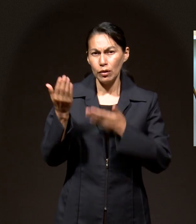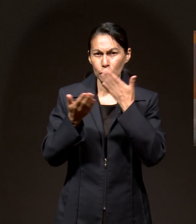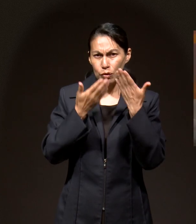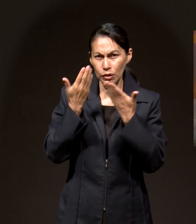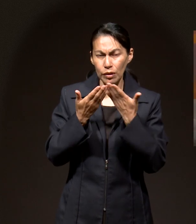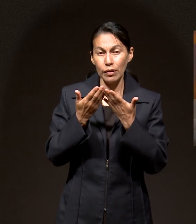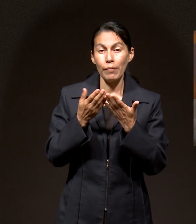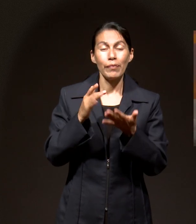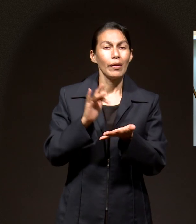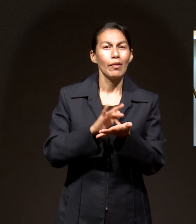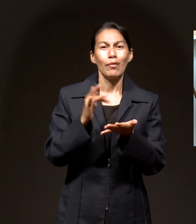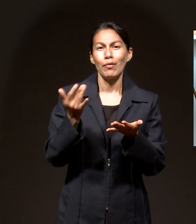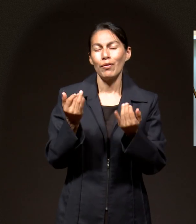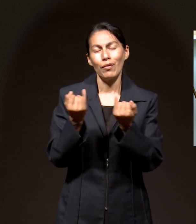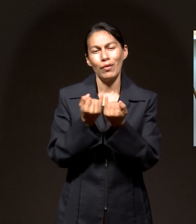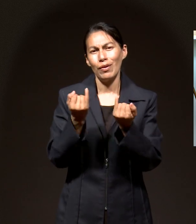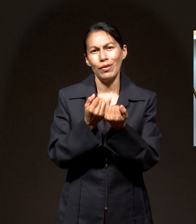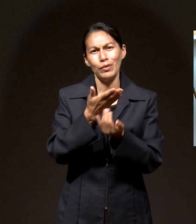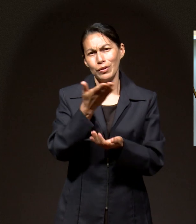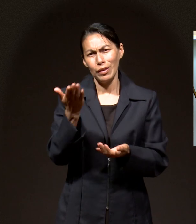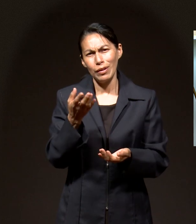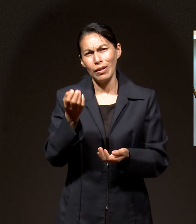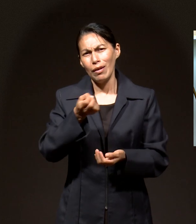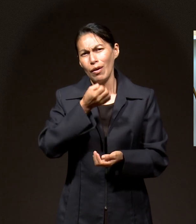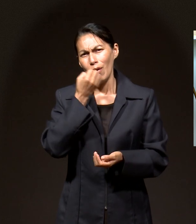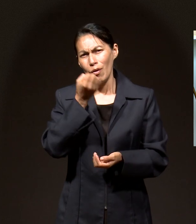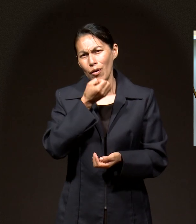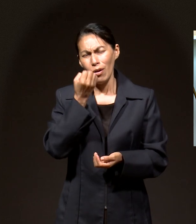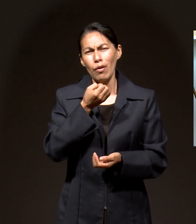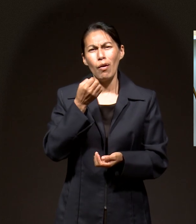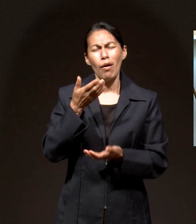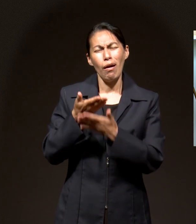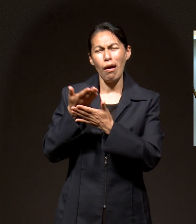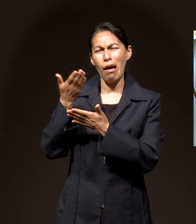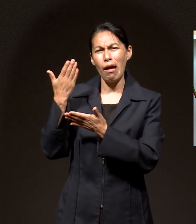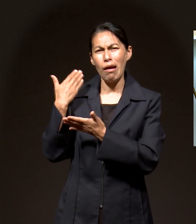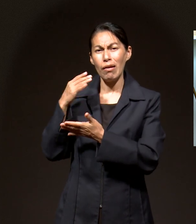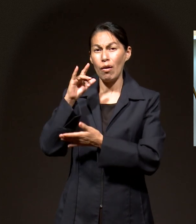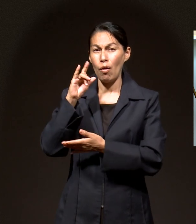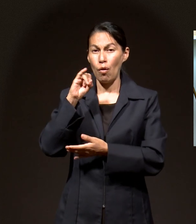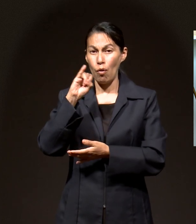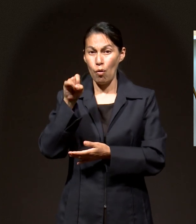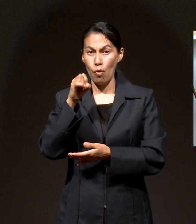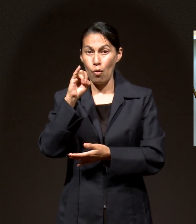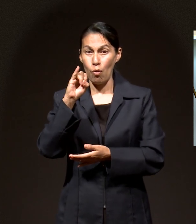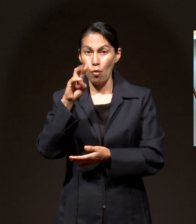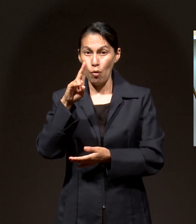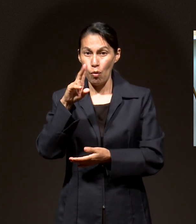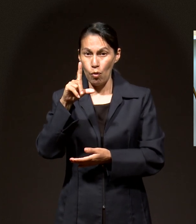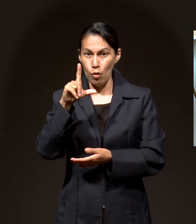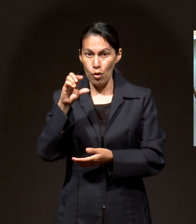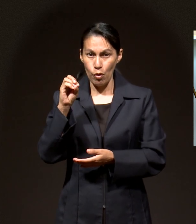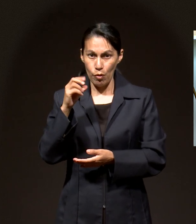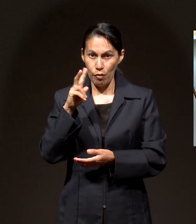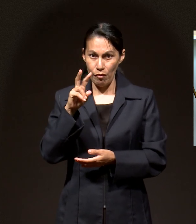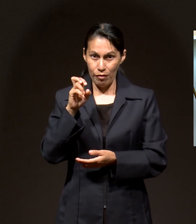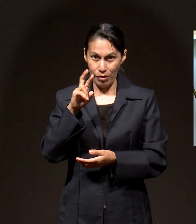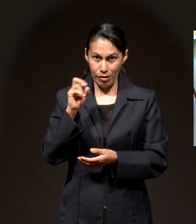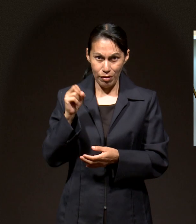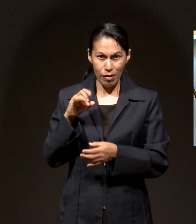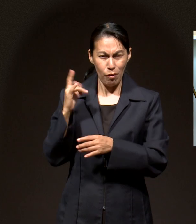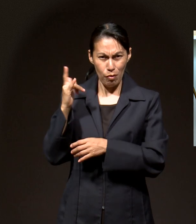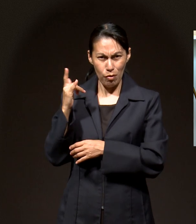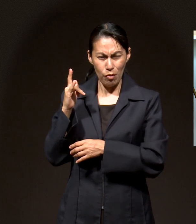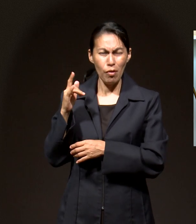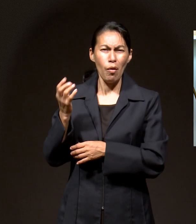aquí. Tenemos también el agradecimiento de Julio Vera. Ustedes recuerdan que hemos platicado de él,